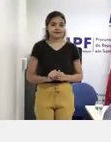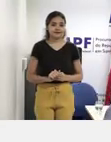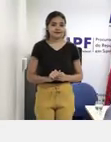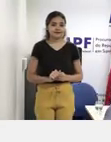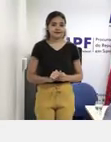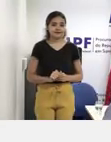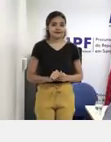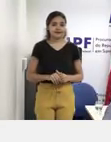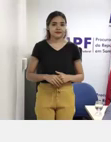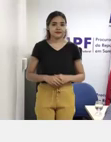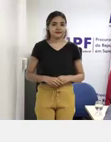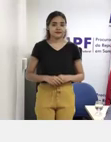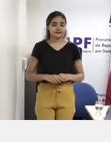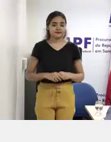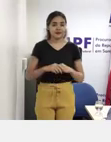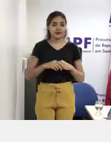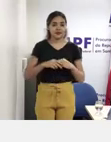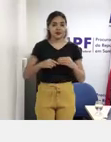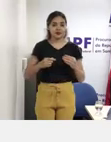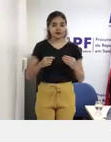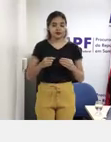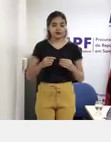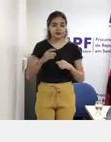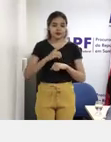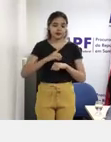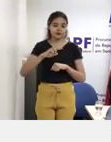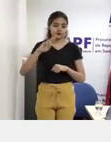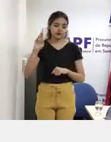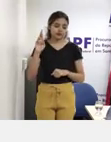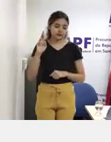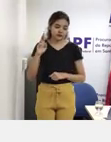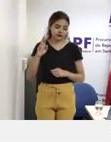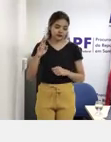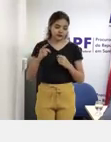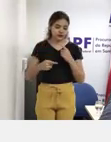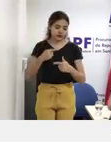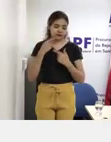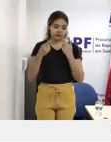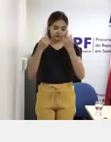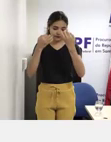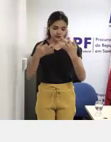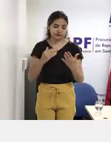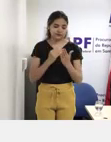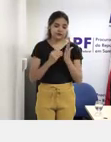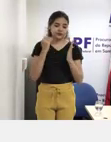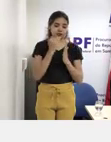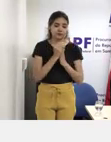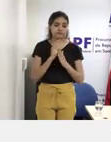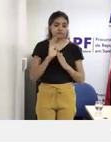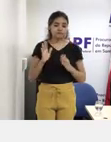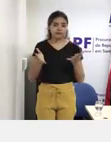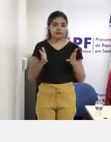momento final né Depois das perguntas e passo a fala agora ao Delegado de Polícia Federal Dr